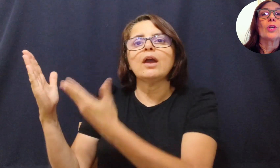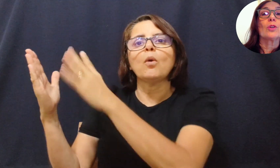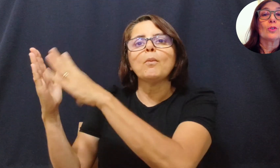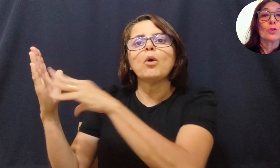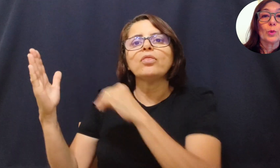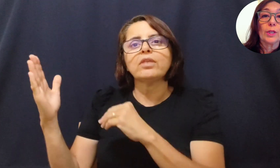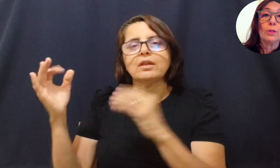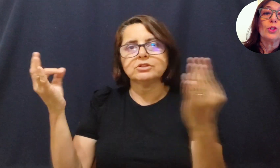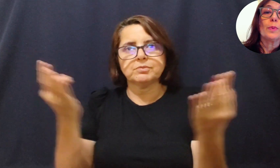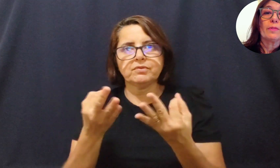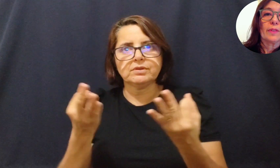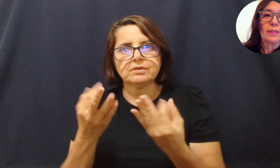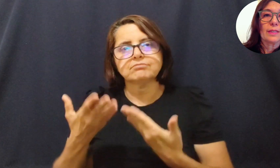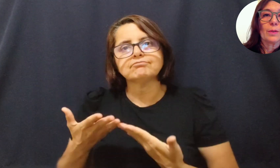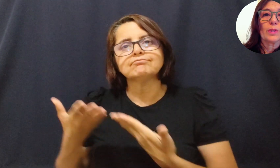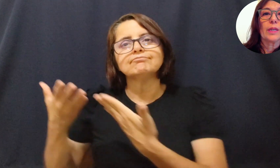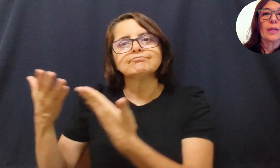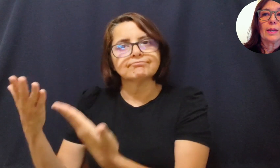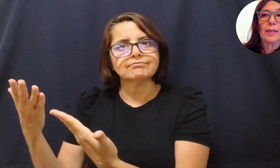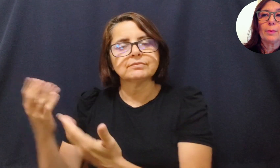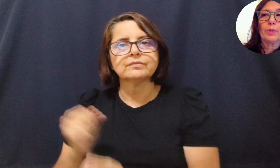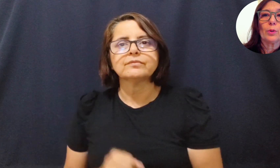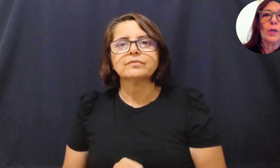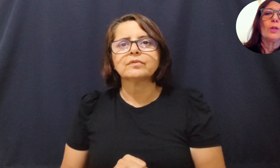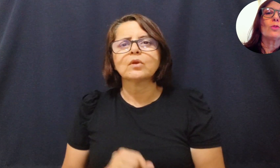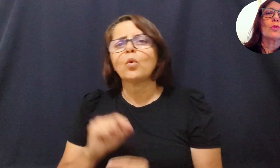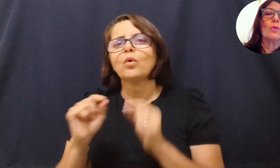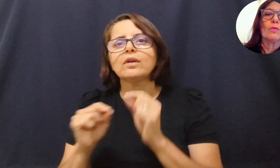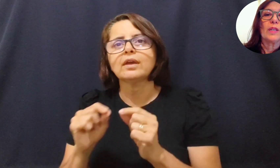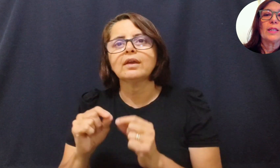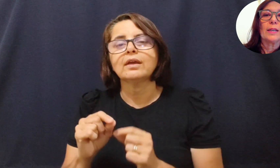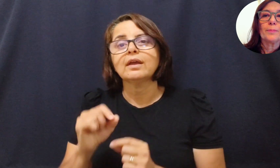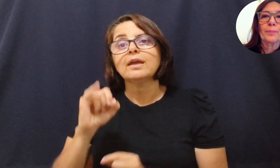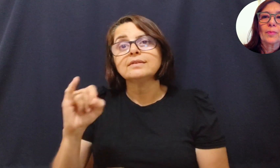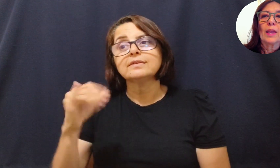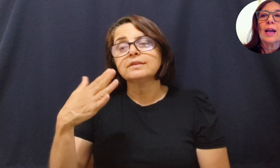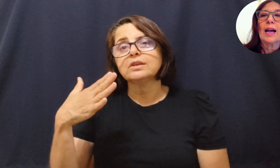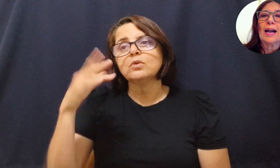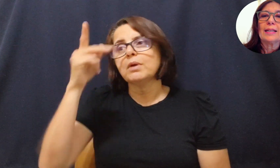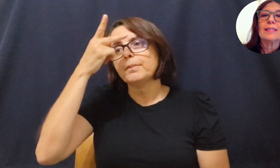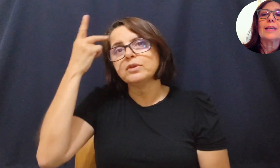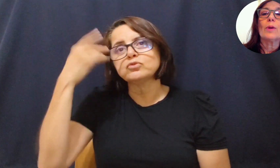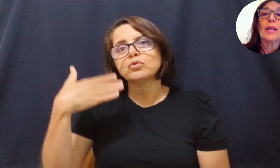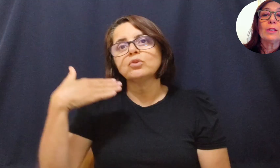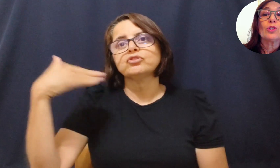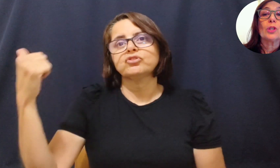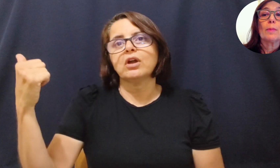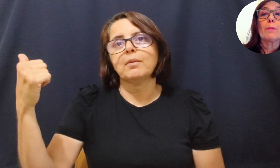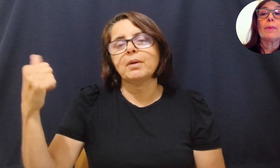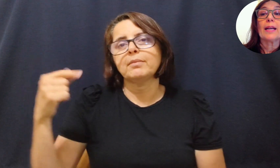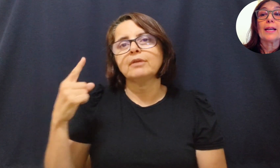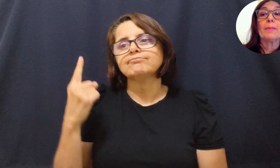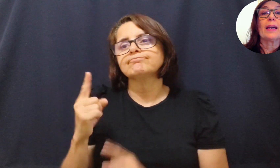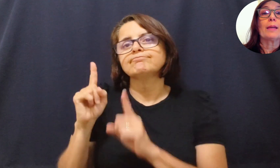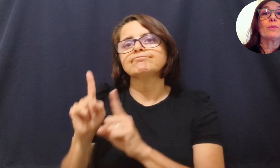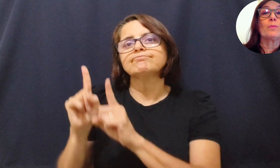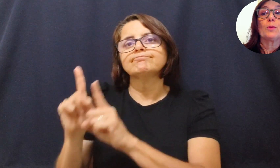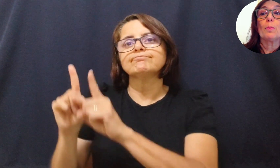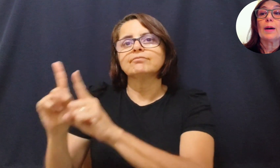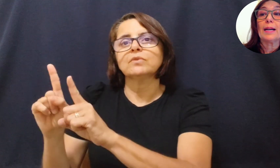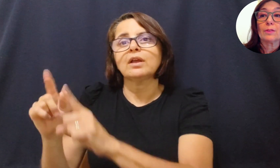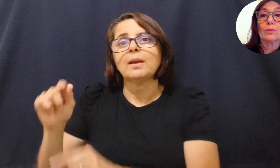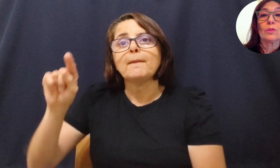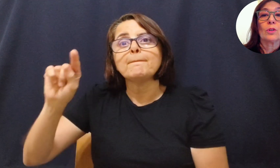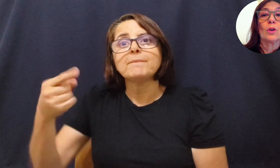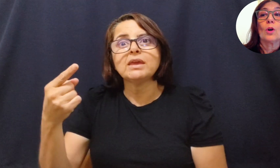Jesus, nosso modelo de perfeição e equilíbrio, nos convida a, se alguém nos chamar para caminharmos